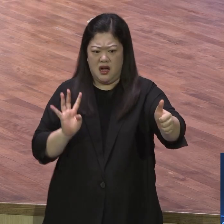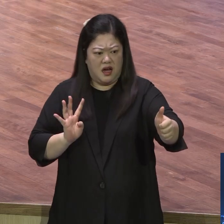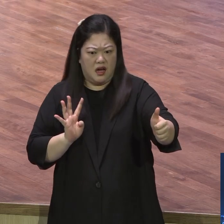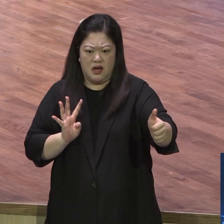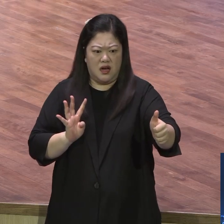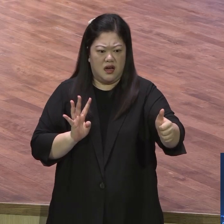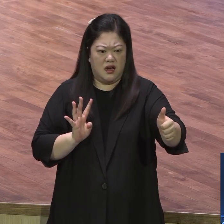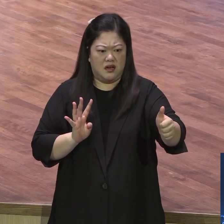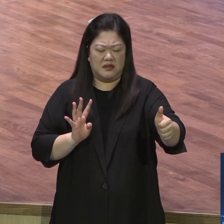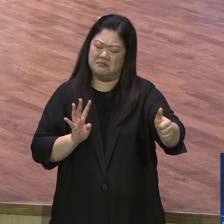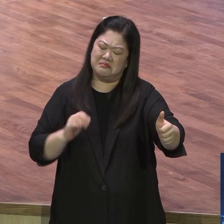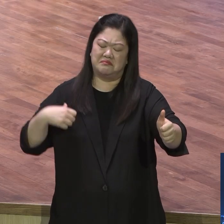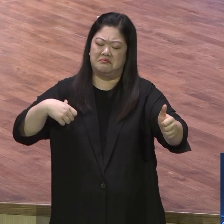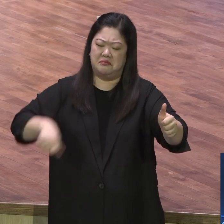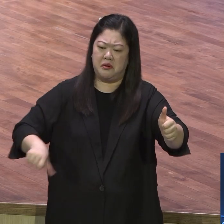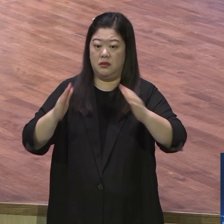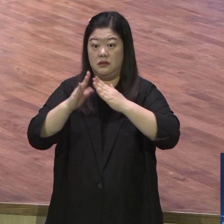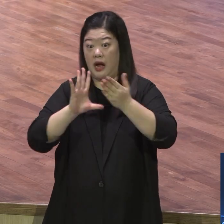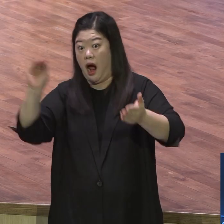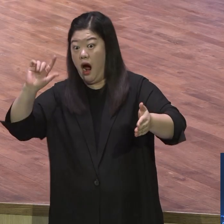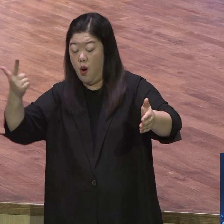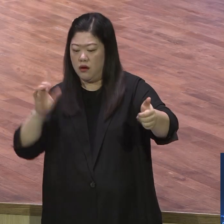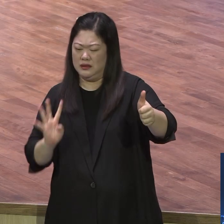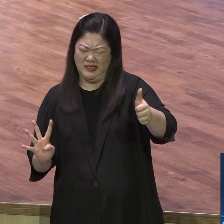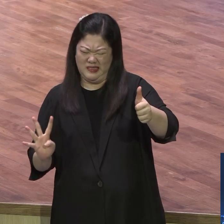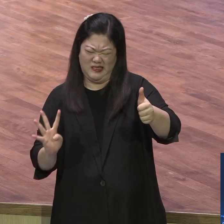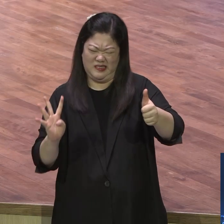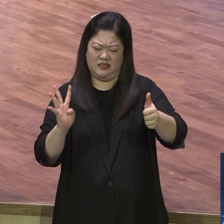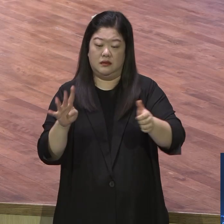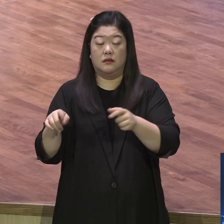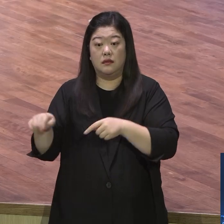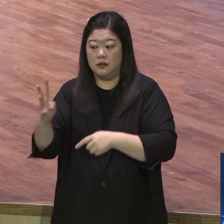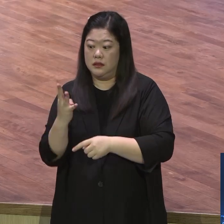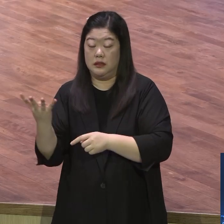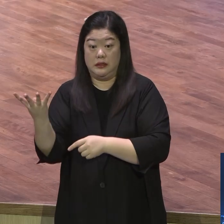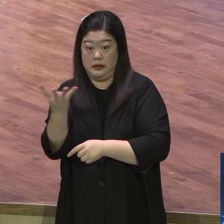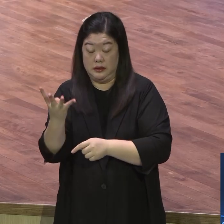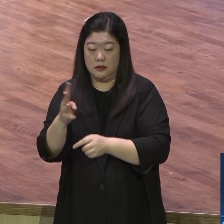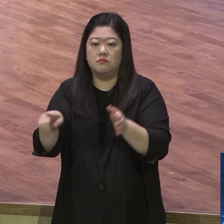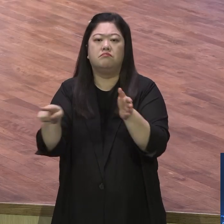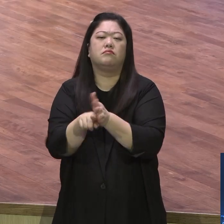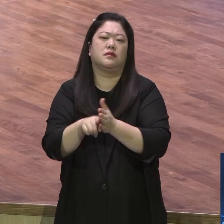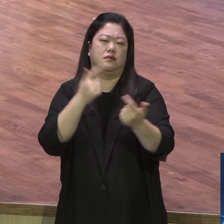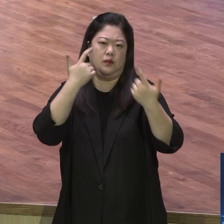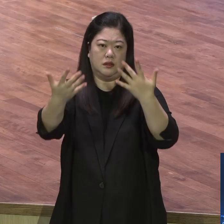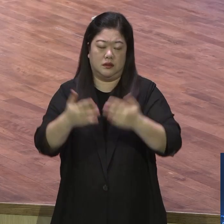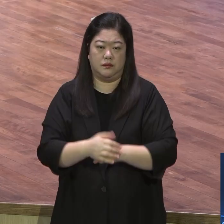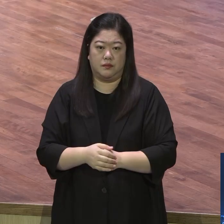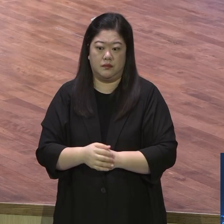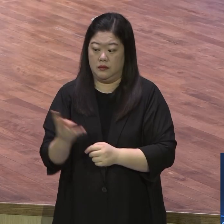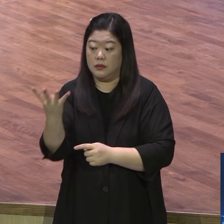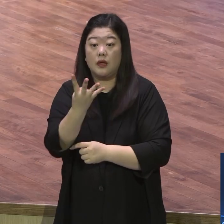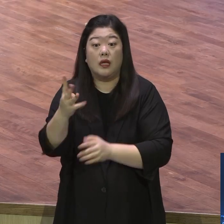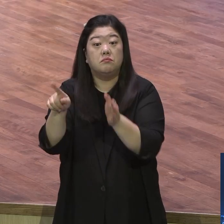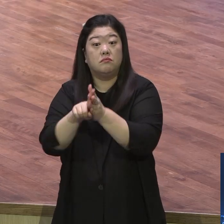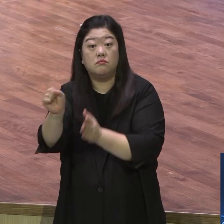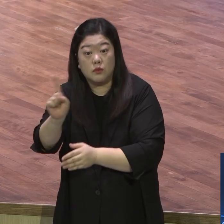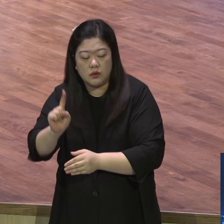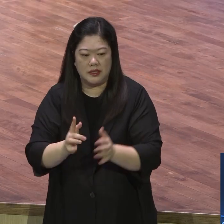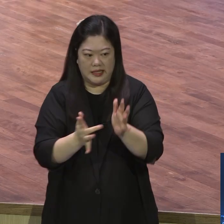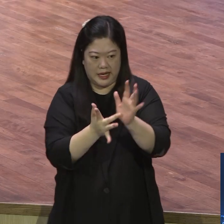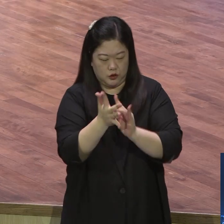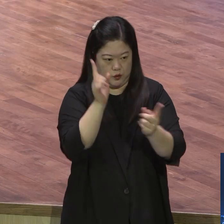이 내 친구의 이 내 사람의 믿음이 뭐냐 이 친구가 예수님께만 나가면 무조건